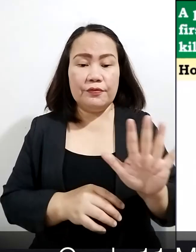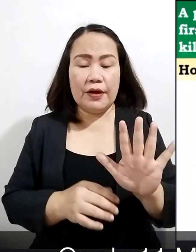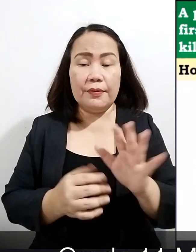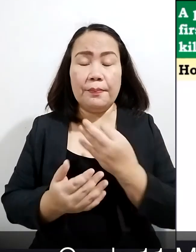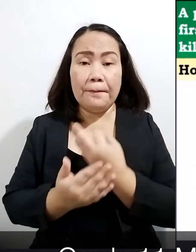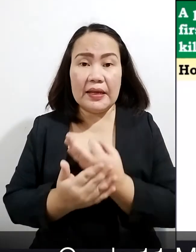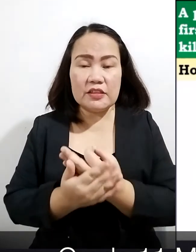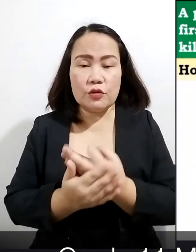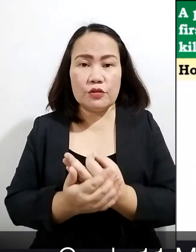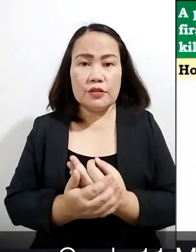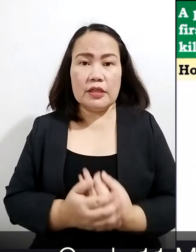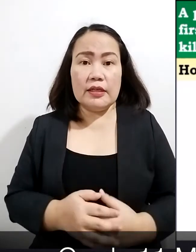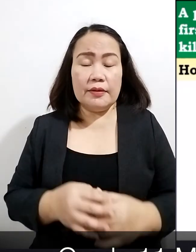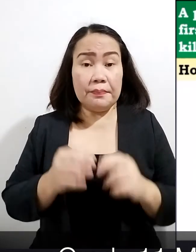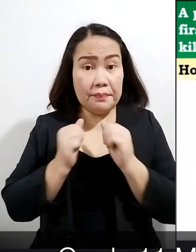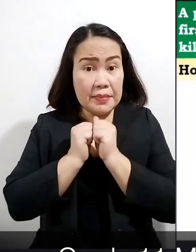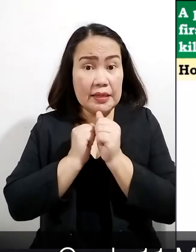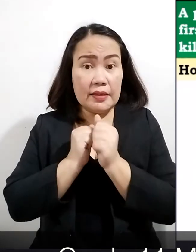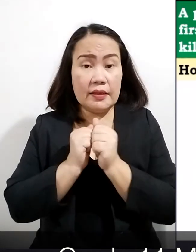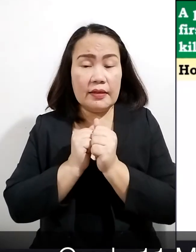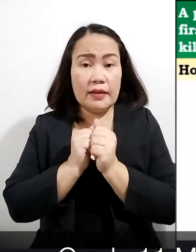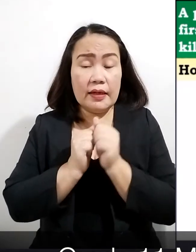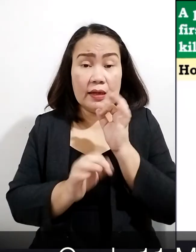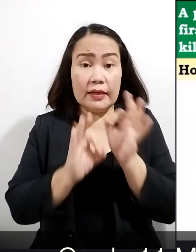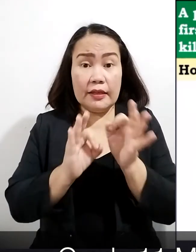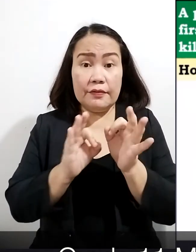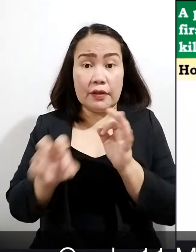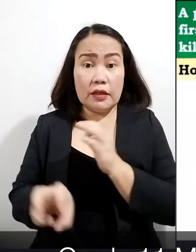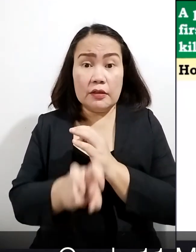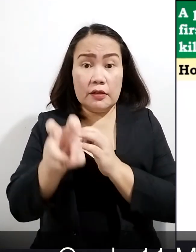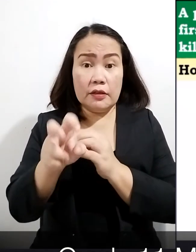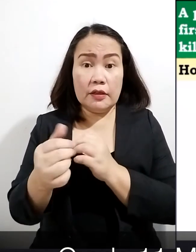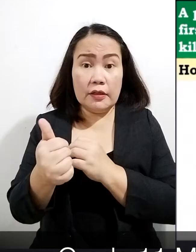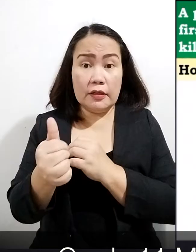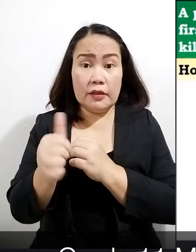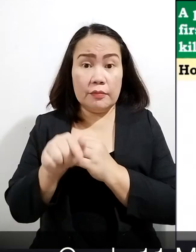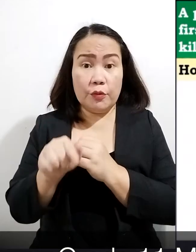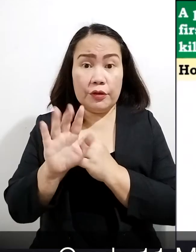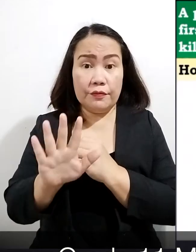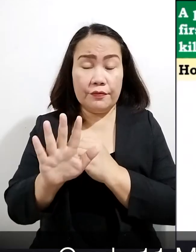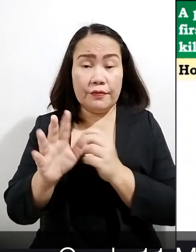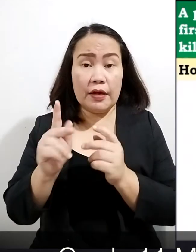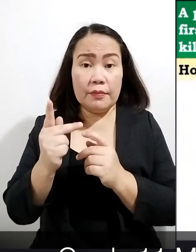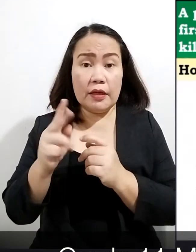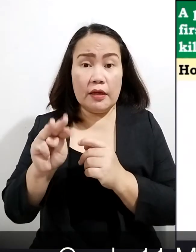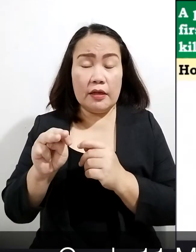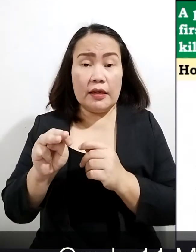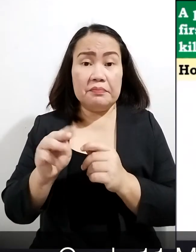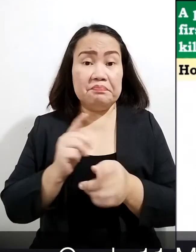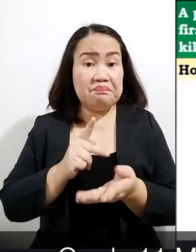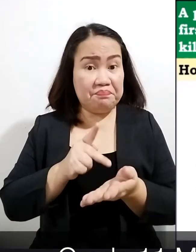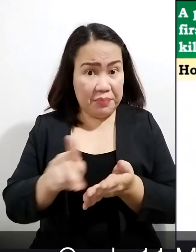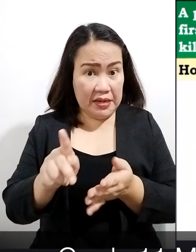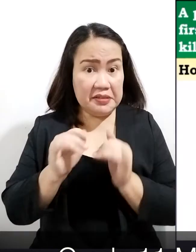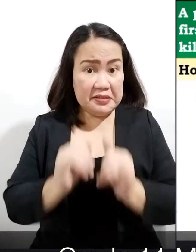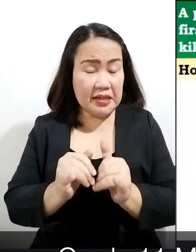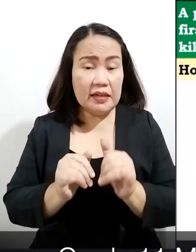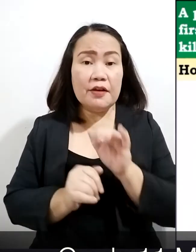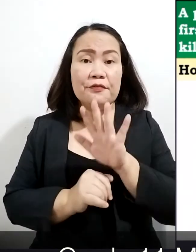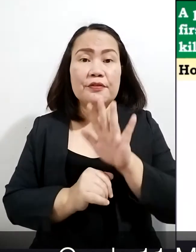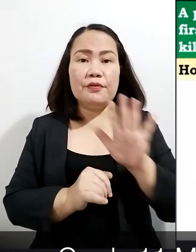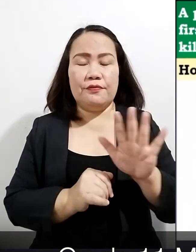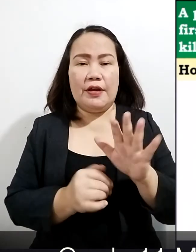okay, 55 pesos. Ibig sabihin, kung naka 10.5 kilometers siya, ang kanyang babayaran pa rin